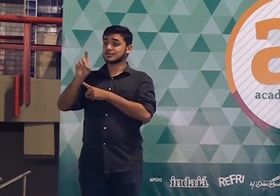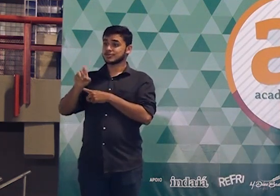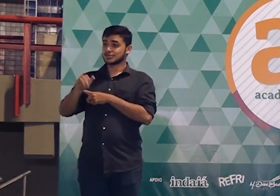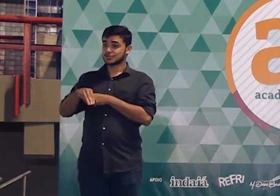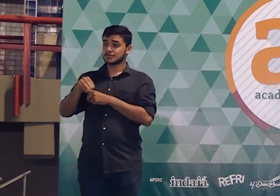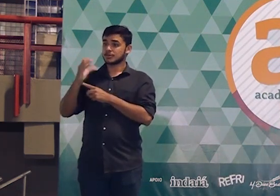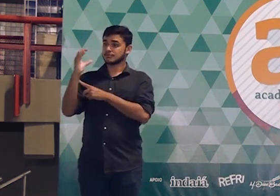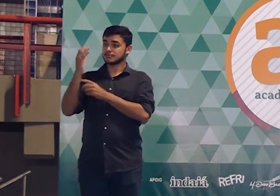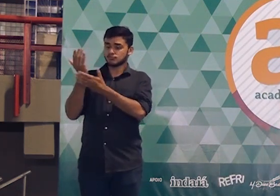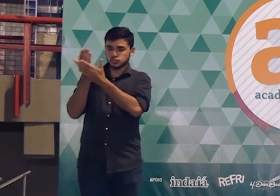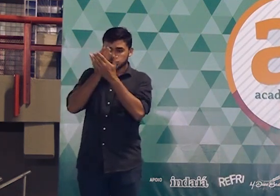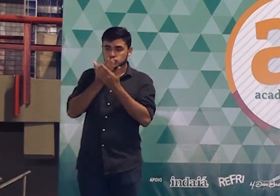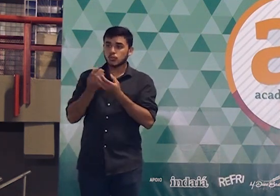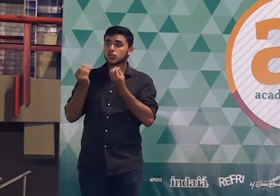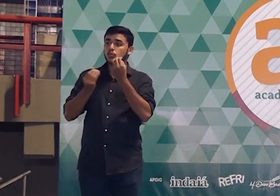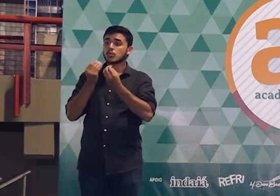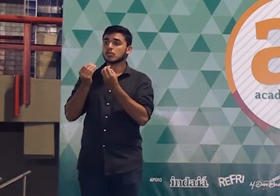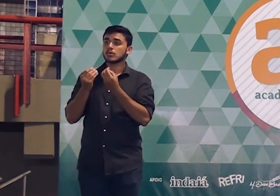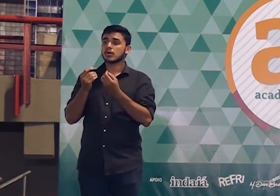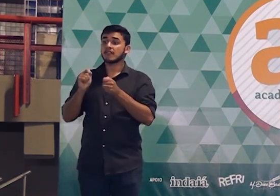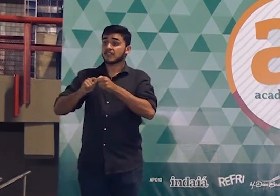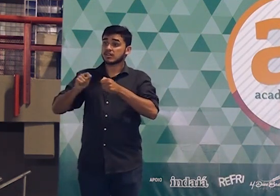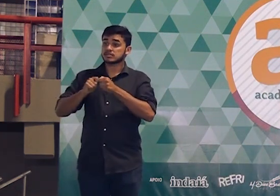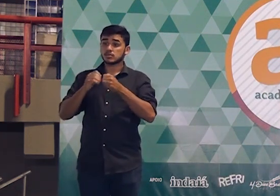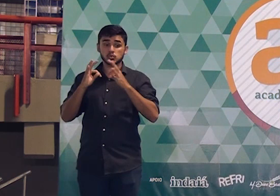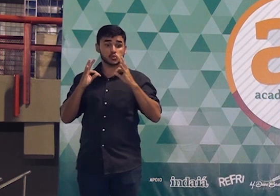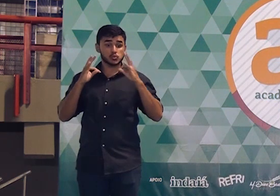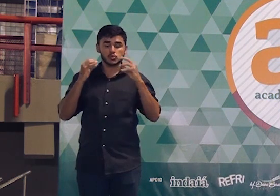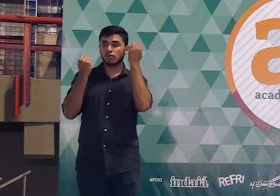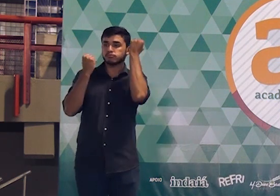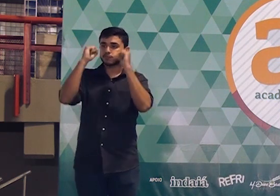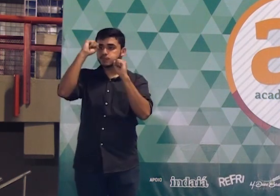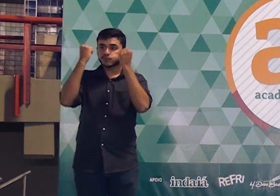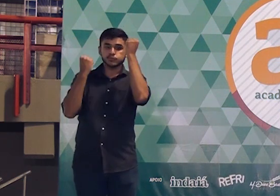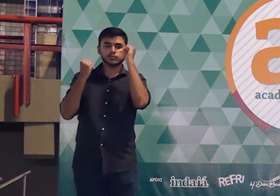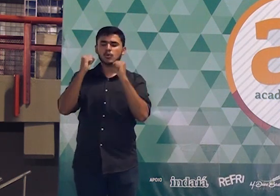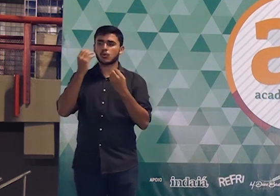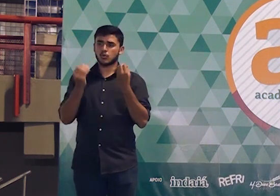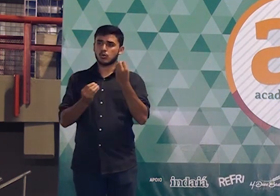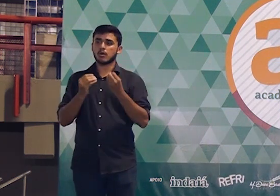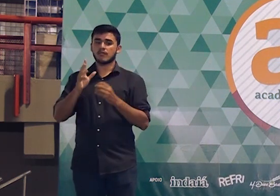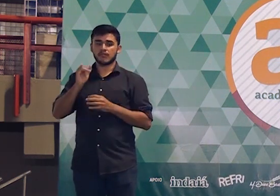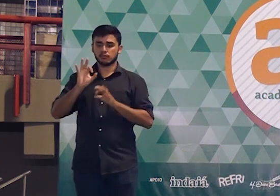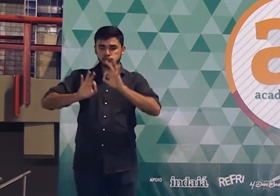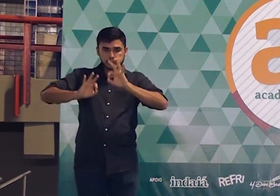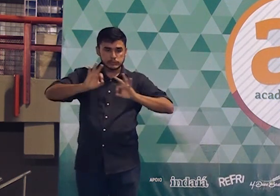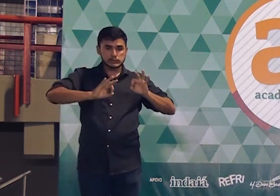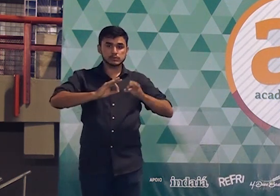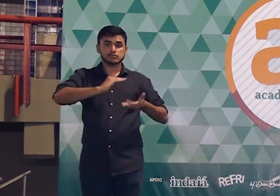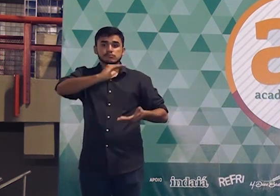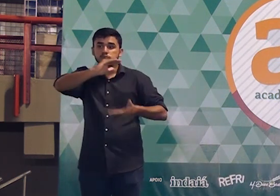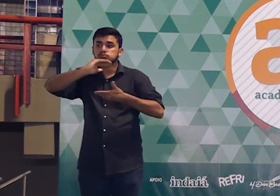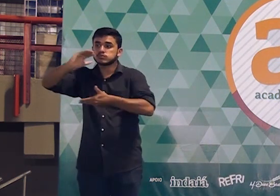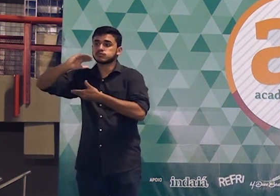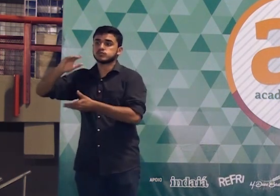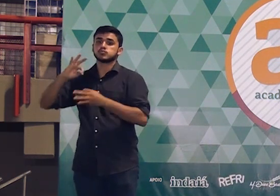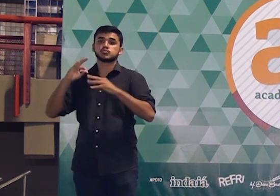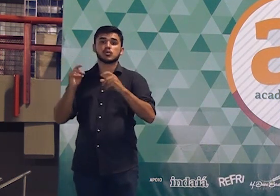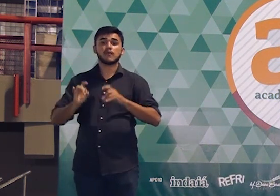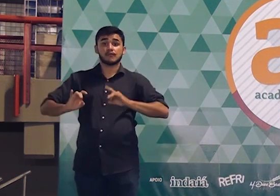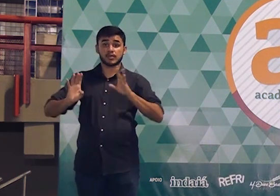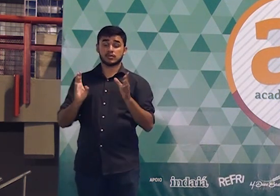modo de produzir. E dentro dessa perspectiva, ele vai organizar os processos produtivos. Qual é a grande